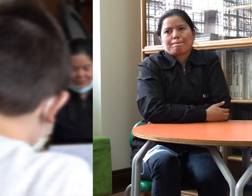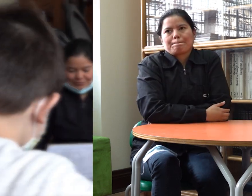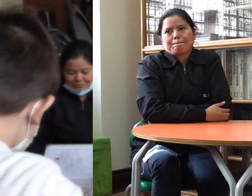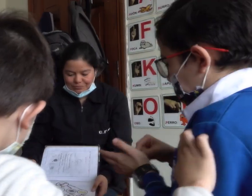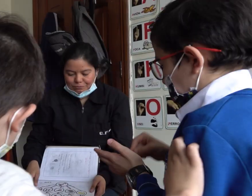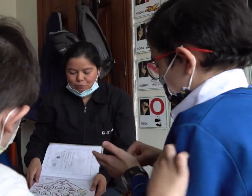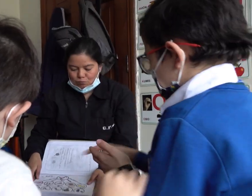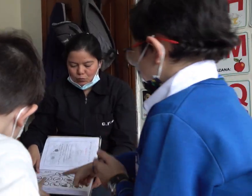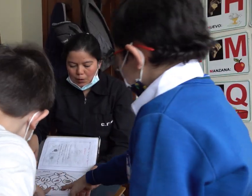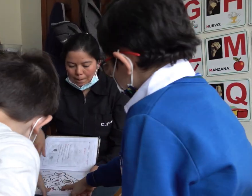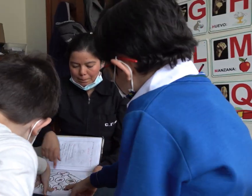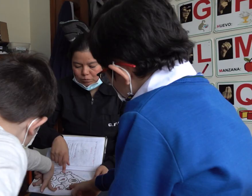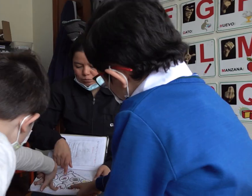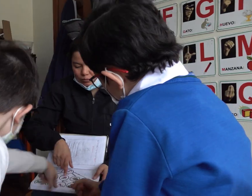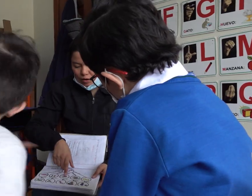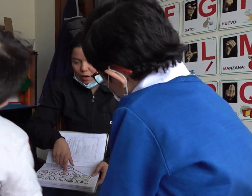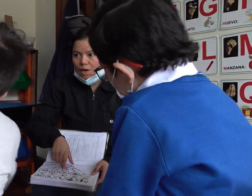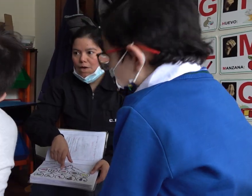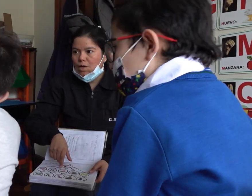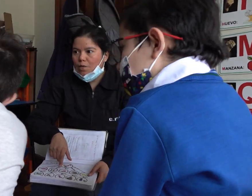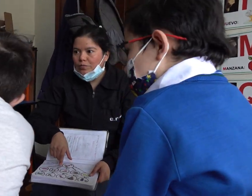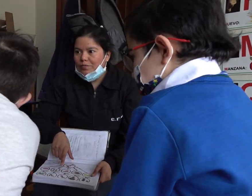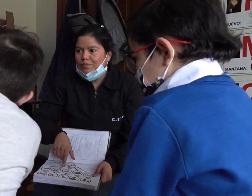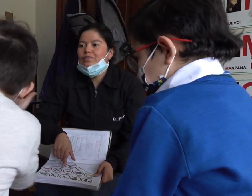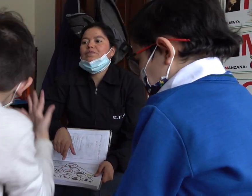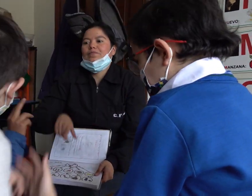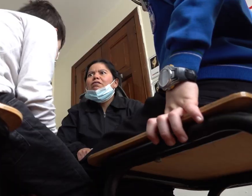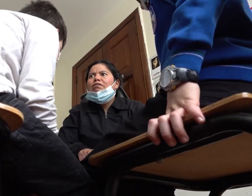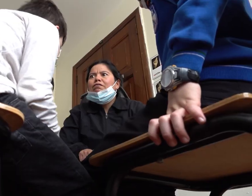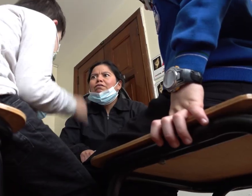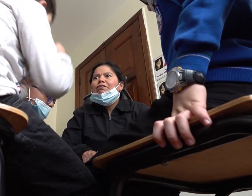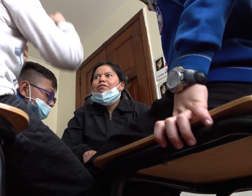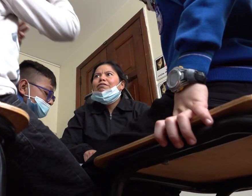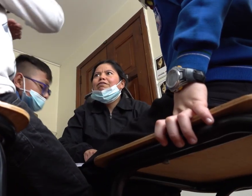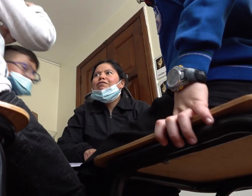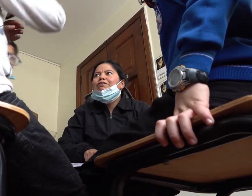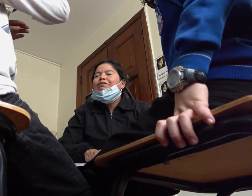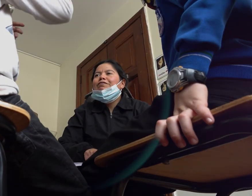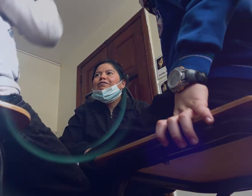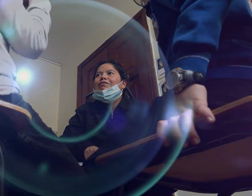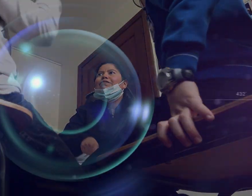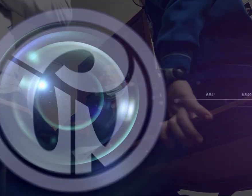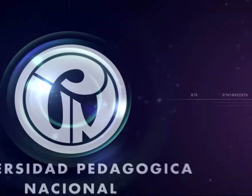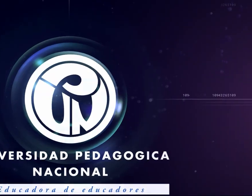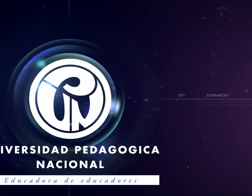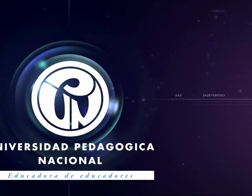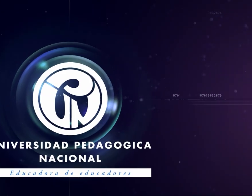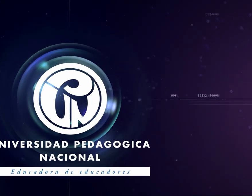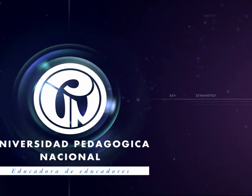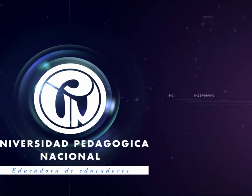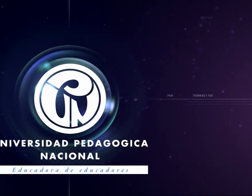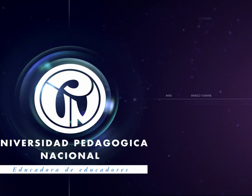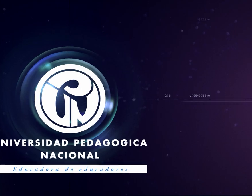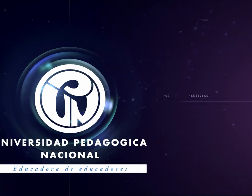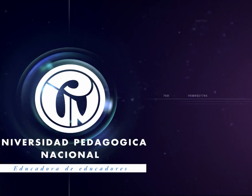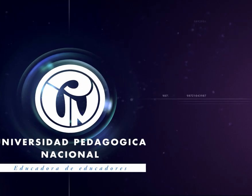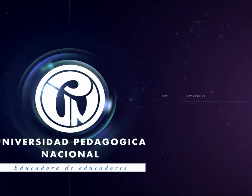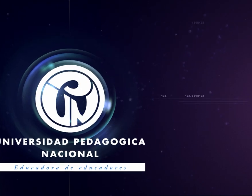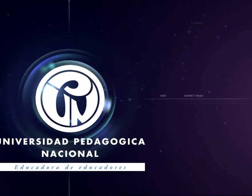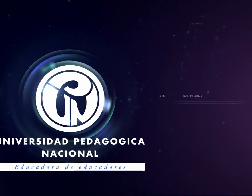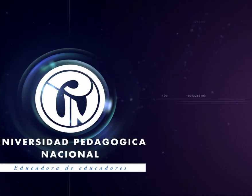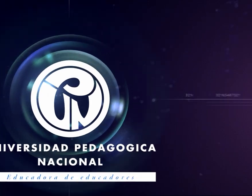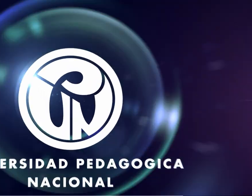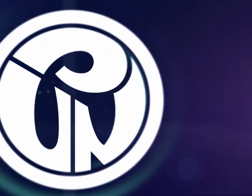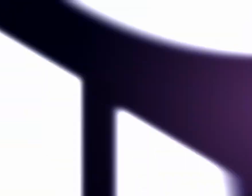Por eso tomé la decisión de formarme en la universidad como docente para convertirme en una excelente profesional para mi comunidad.